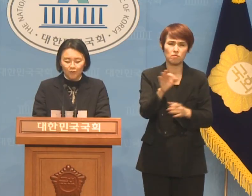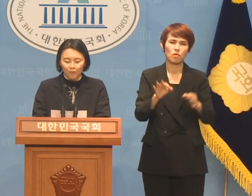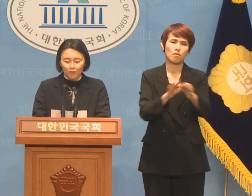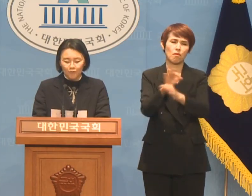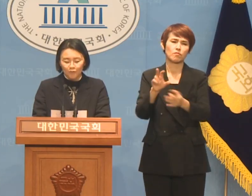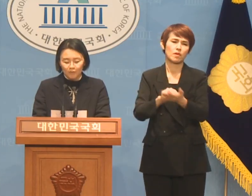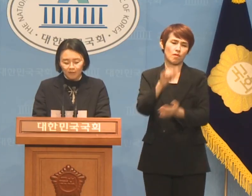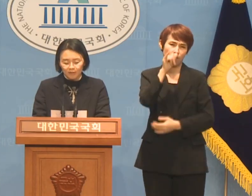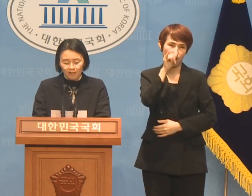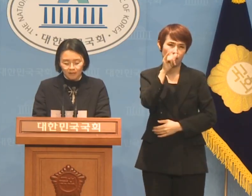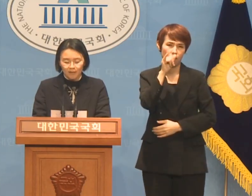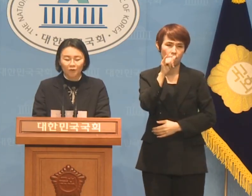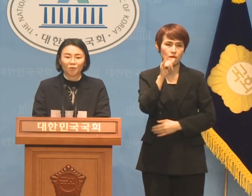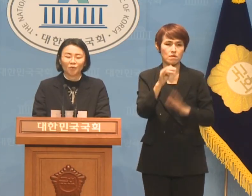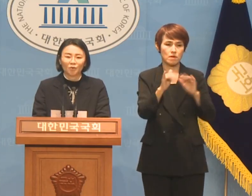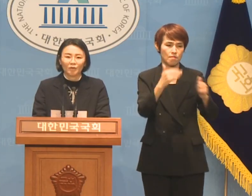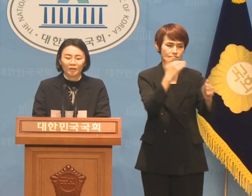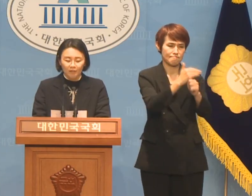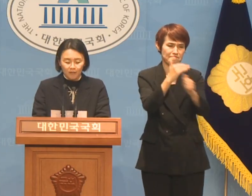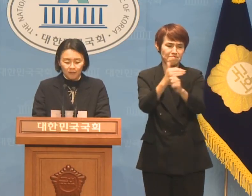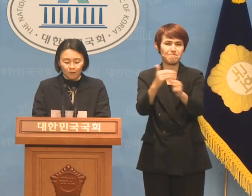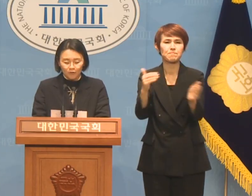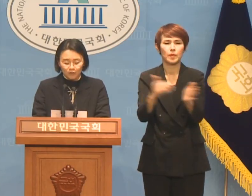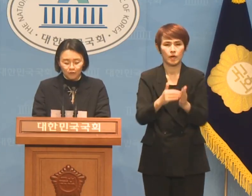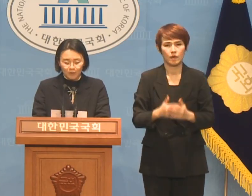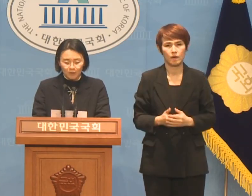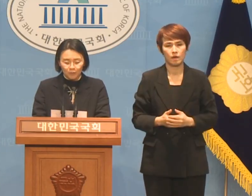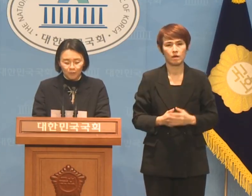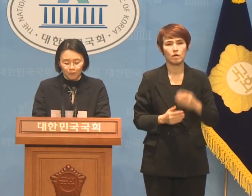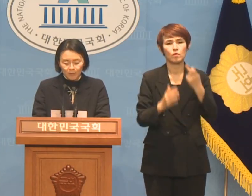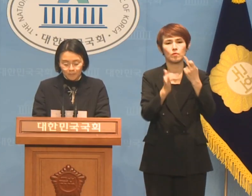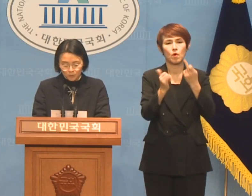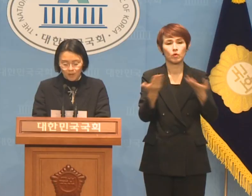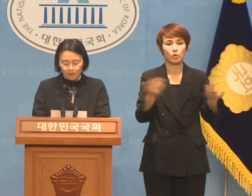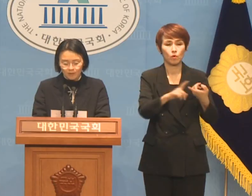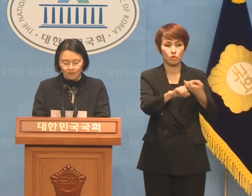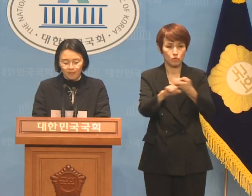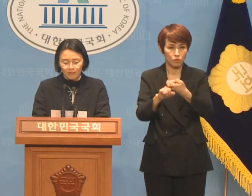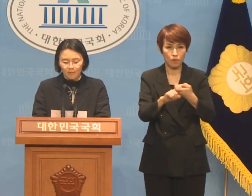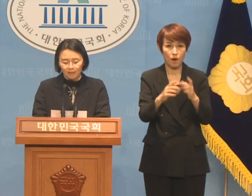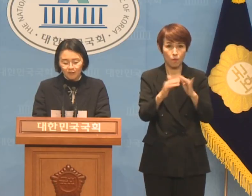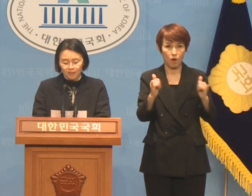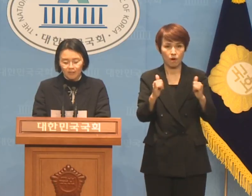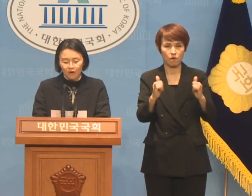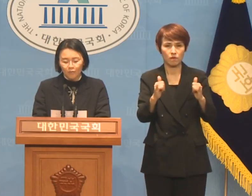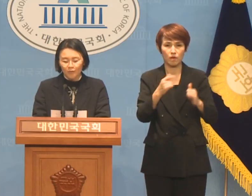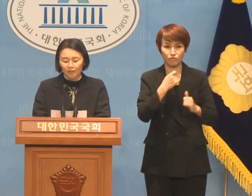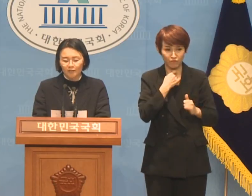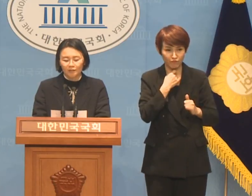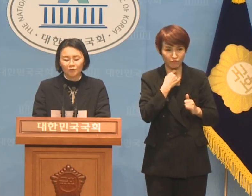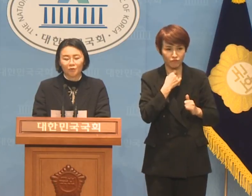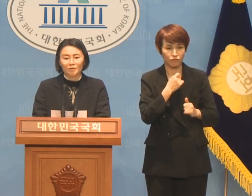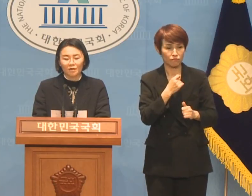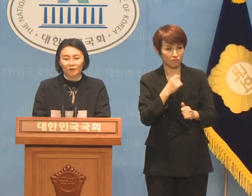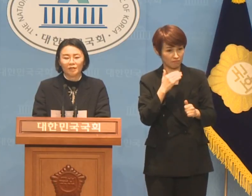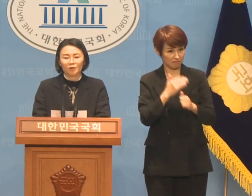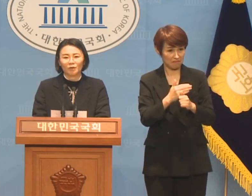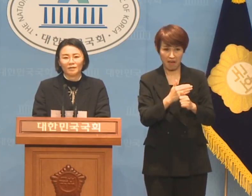이유로 구조조정을 단행했고 결국 12명의 노동조합 조합원들이 희망퇴직을 거부했다는